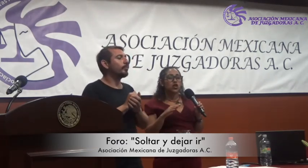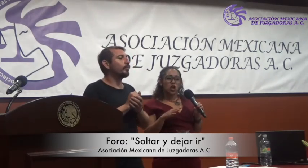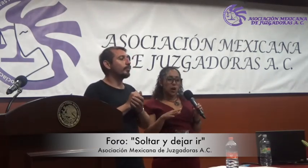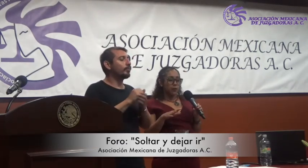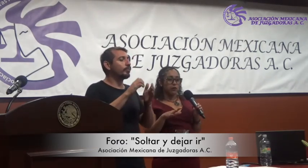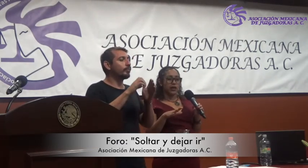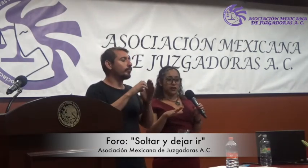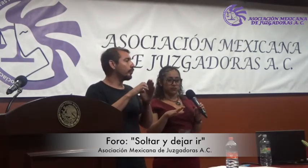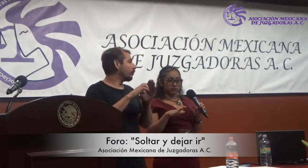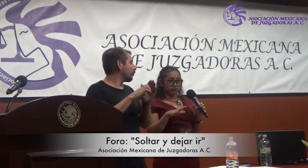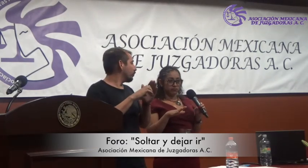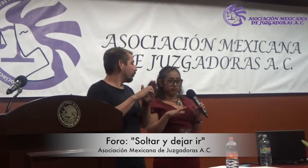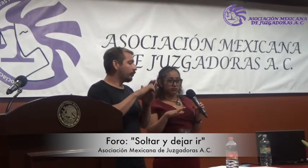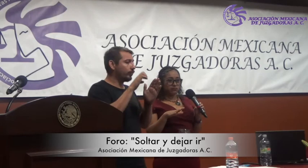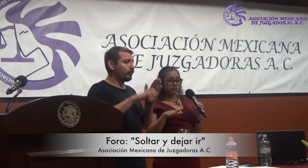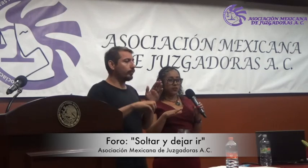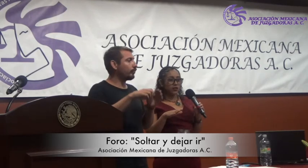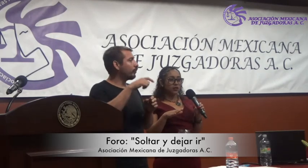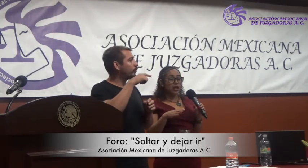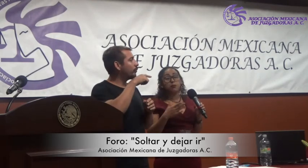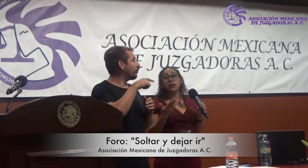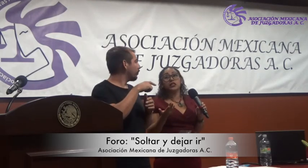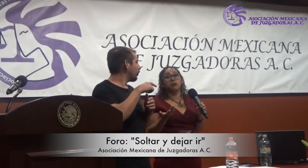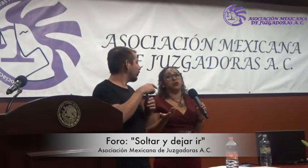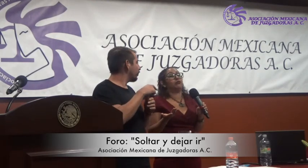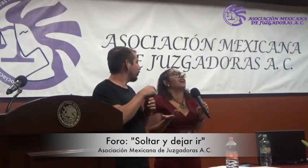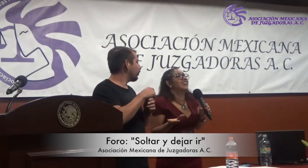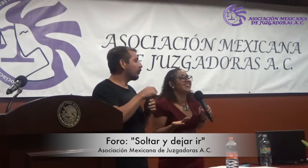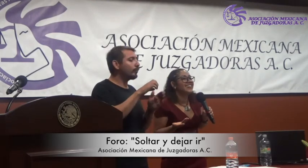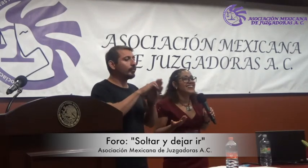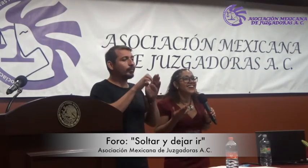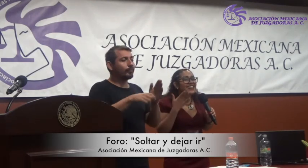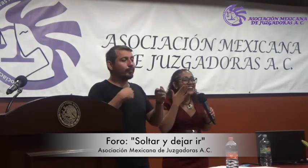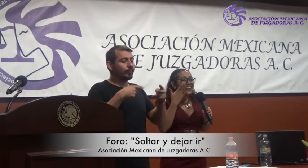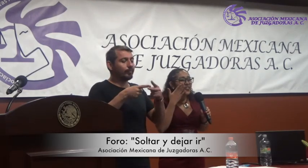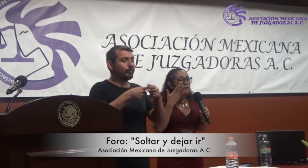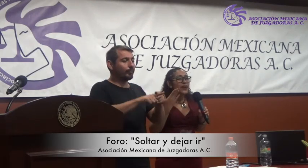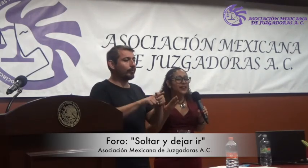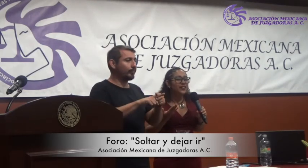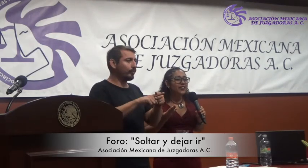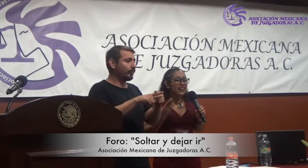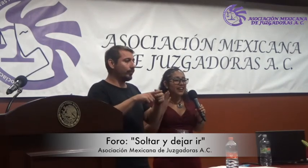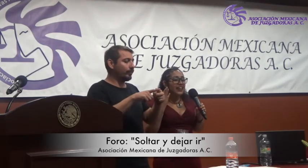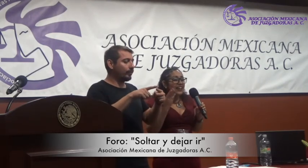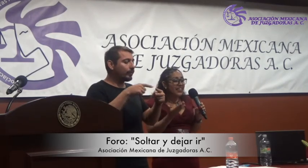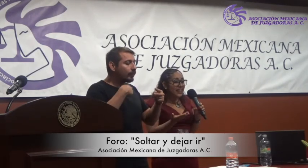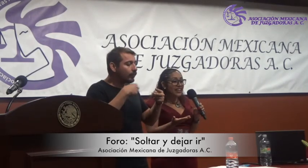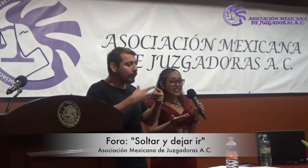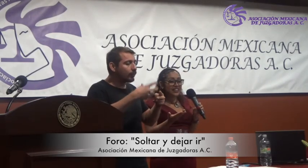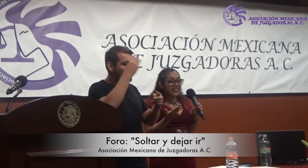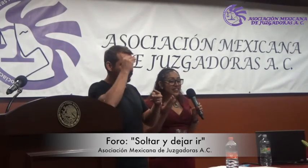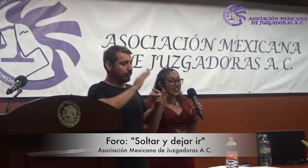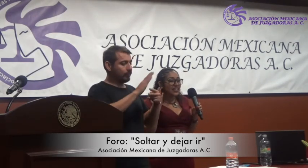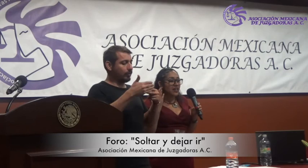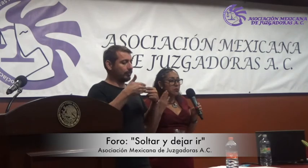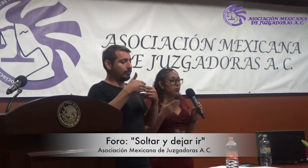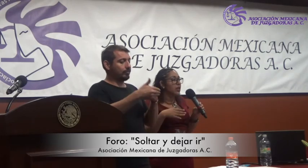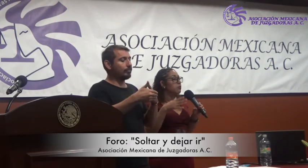el piloto, la probada. El principio. pero que en